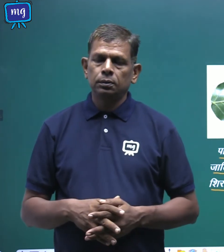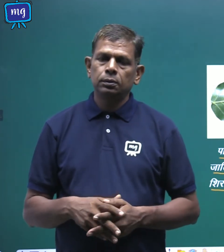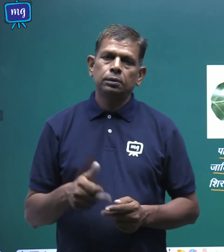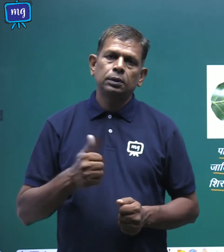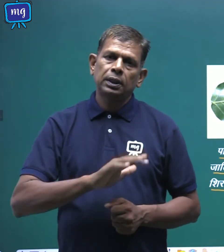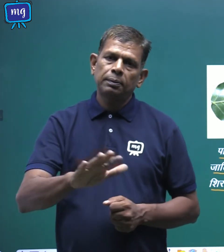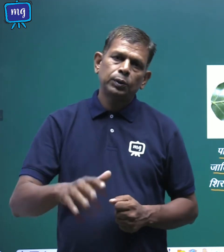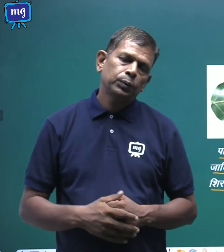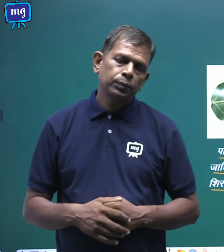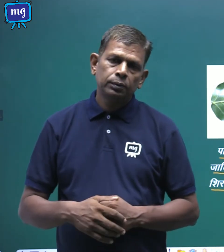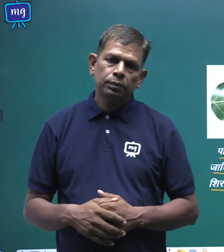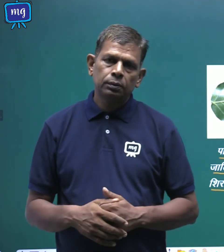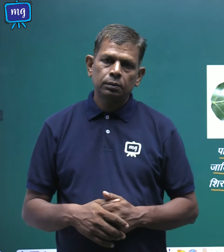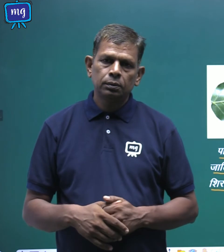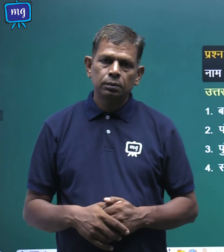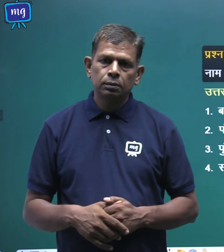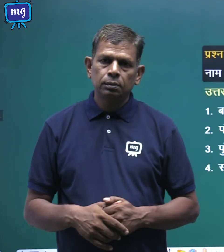ठीक है बच्चों।